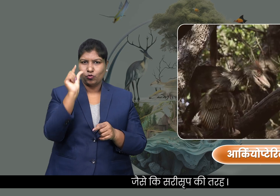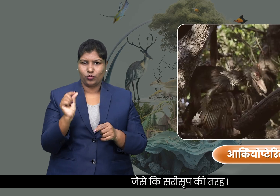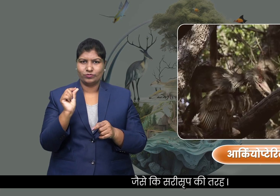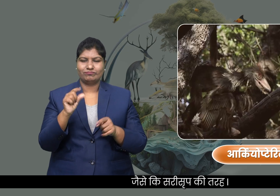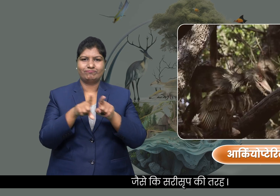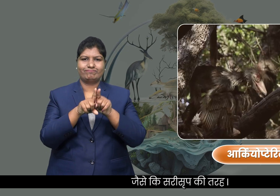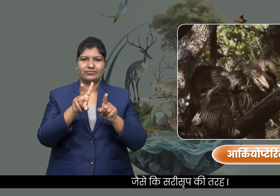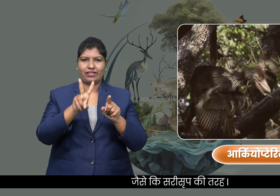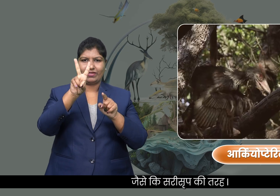तरह।